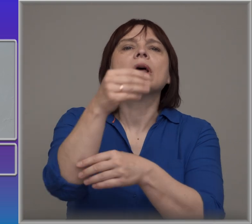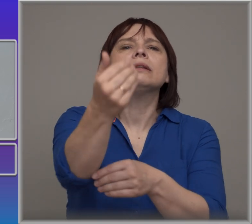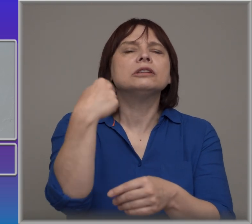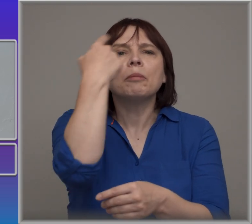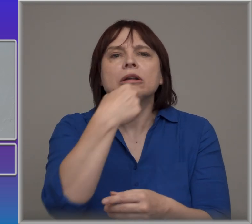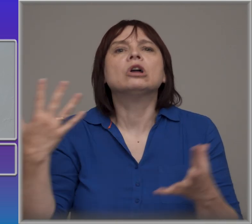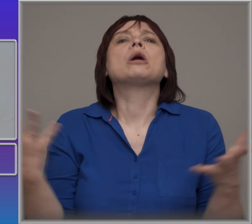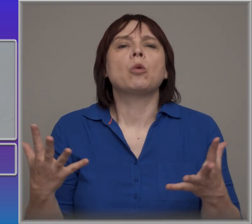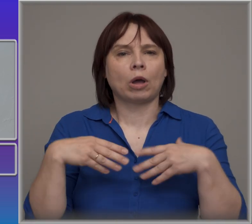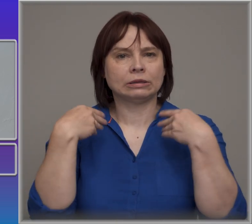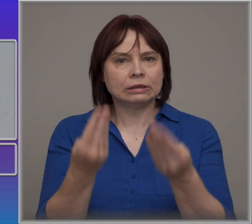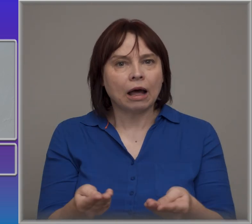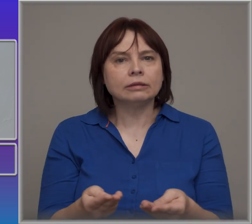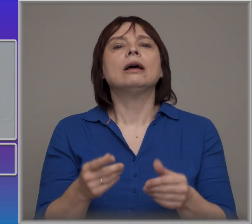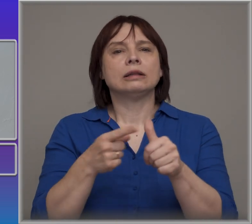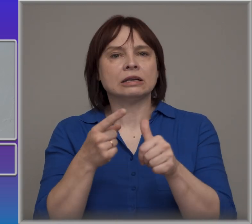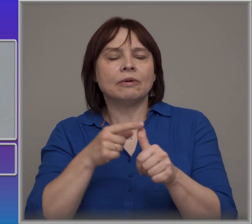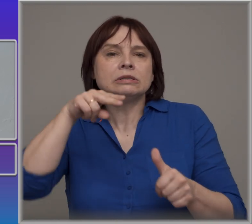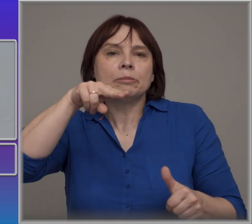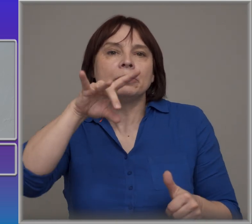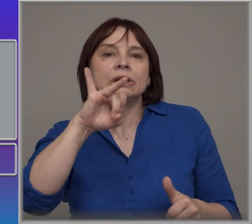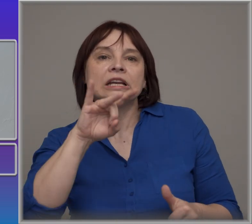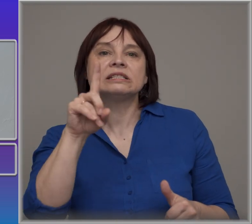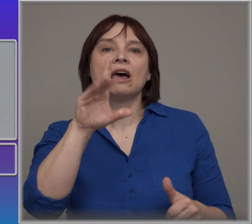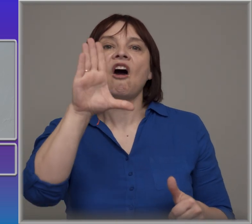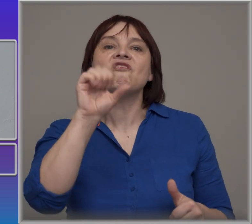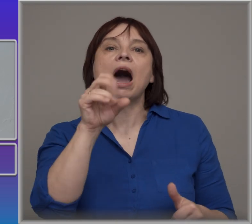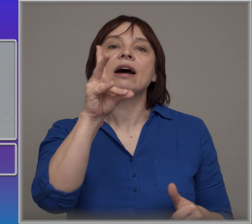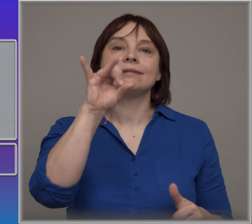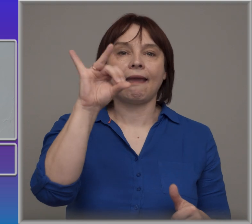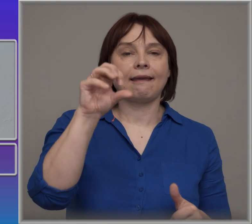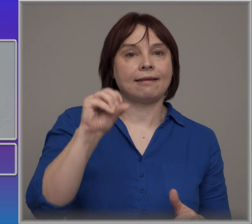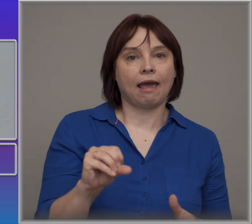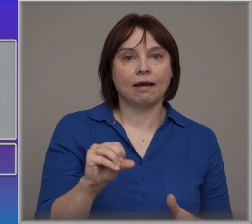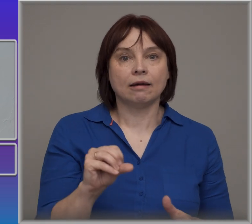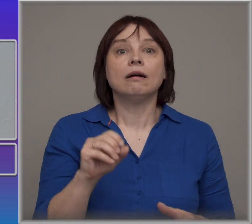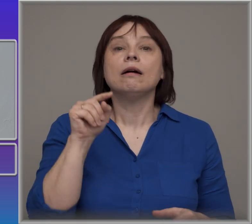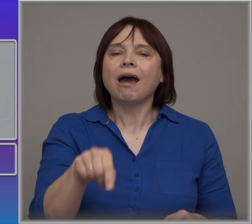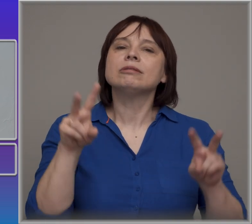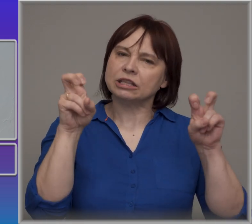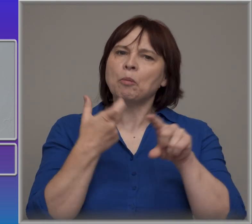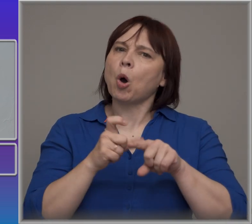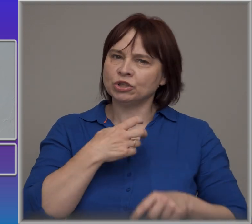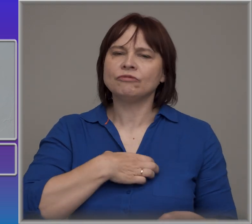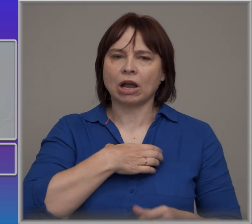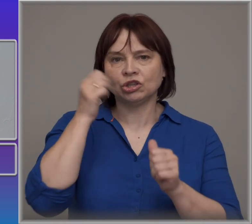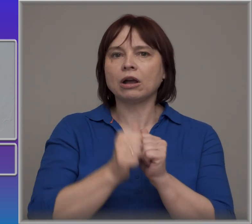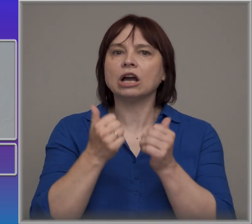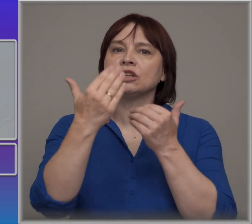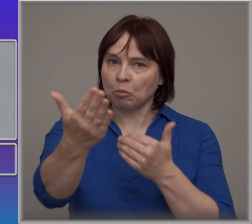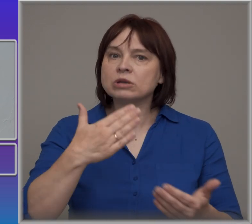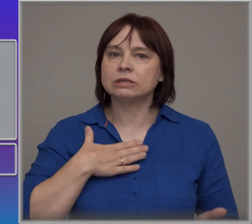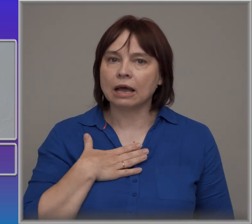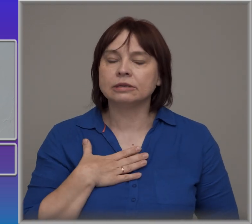что то, что мы принимаем от Господа в этой теме, это очень важно для каждого из нас, потому